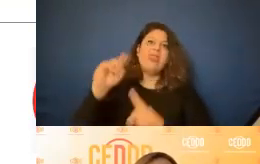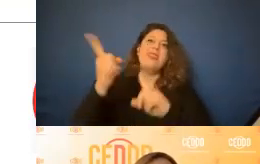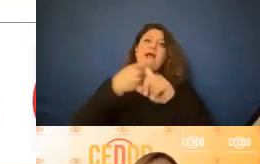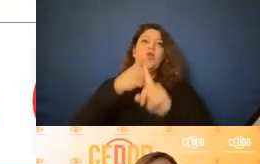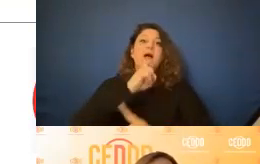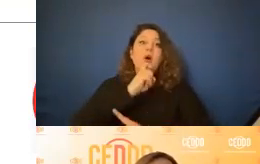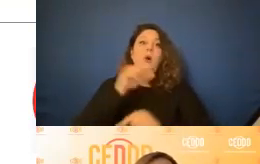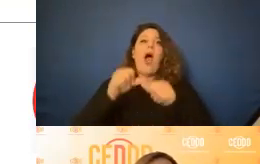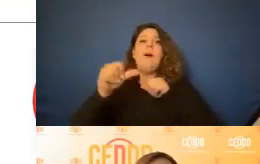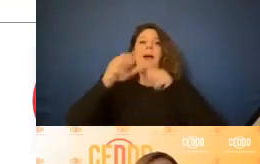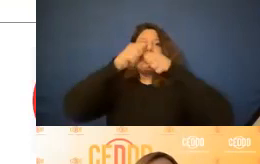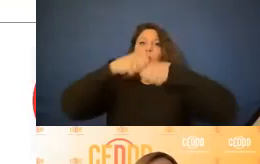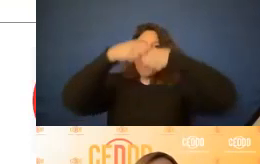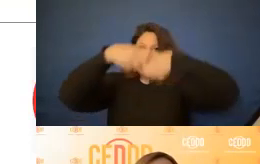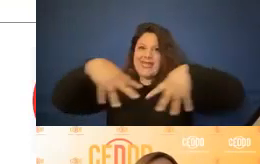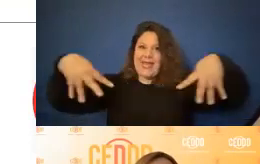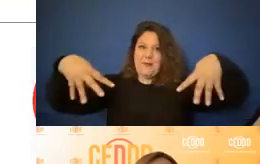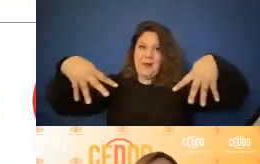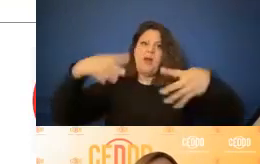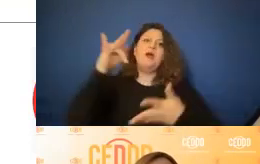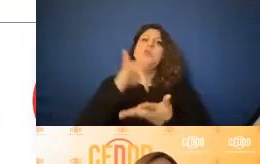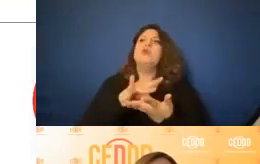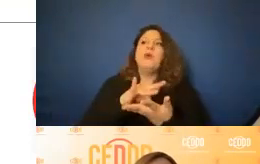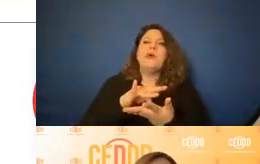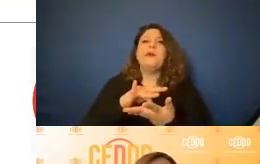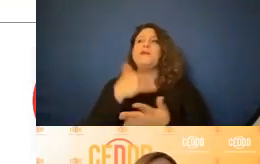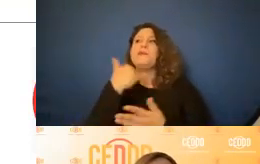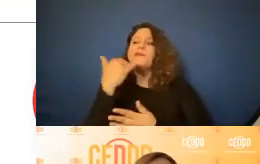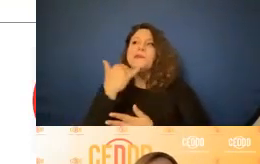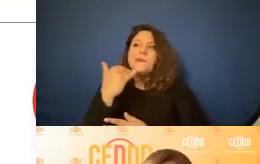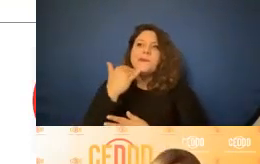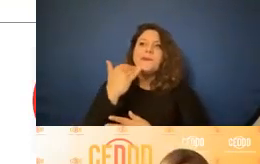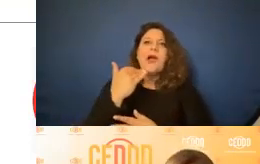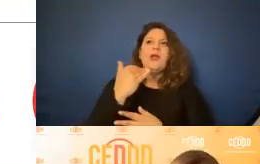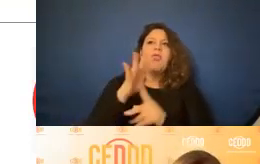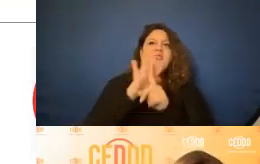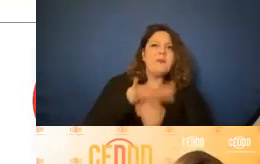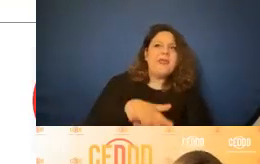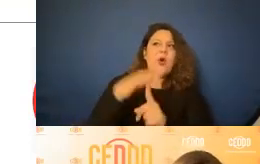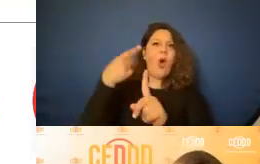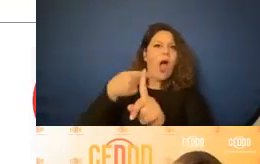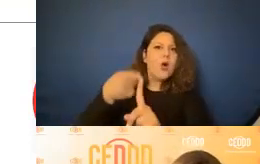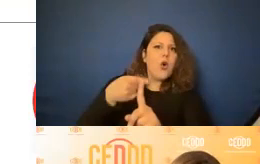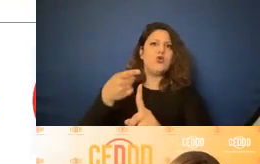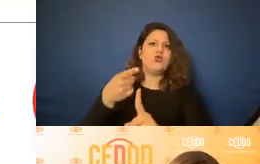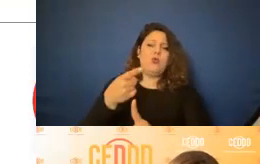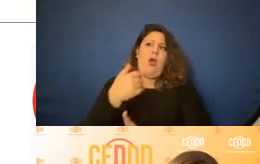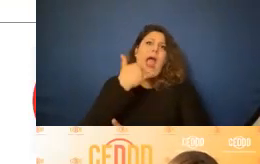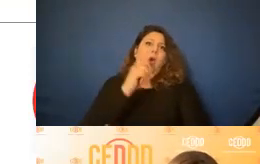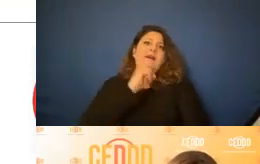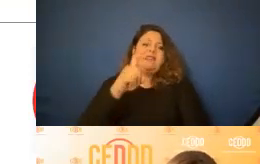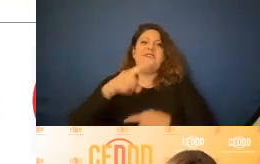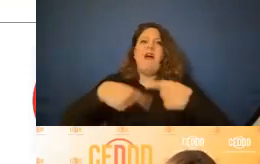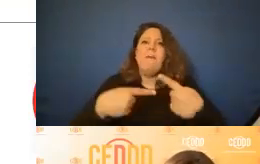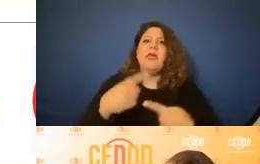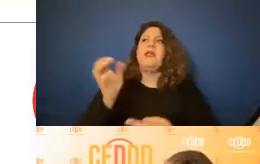que sería cuando hay un indicio, un aviso de acoso o de discriminación, familia, el propio menor, un anónimo que nos